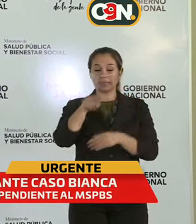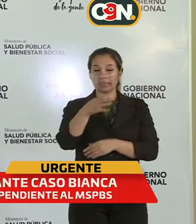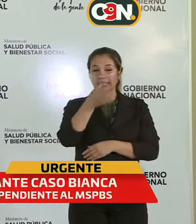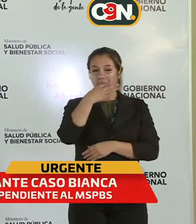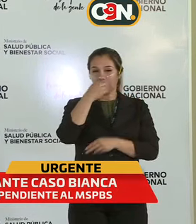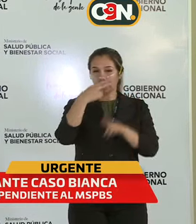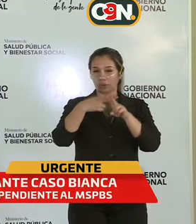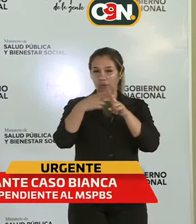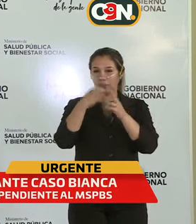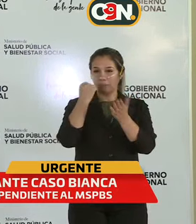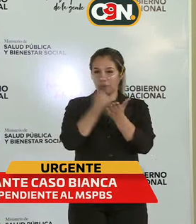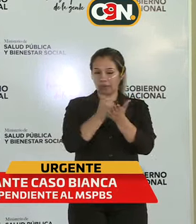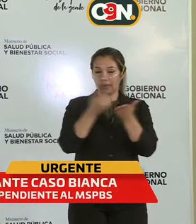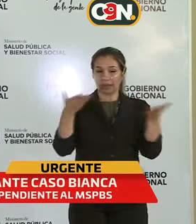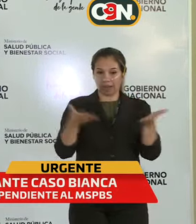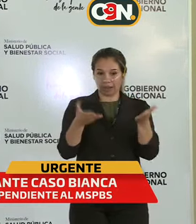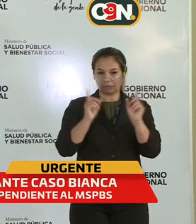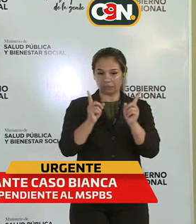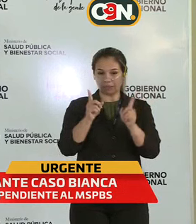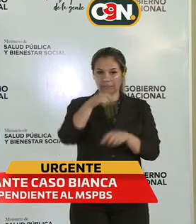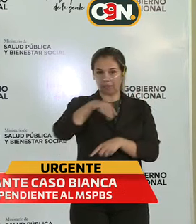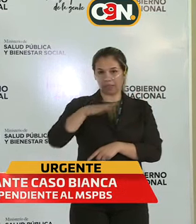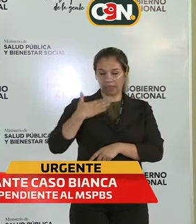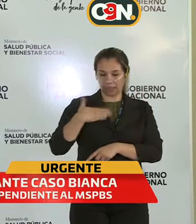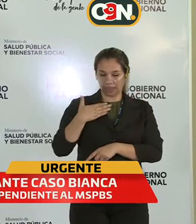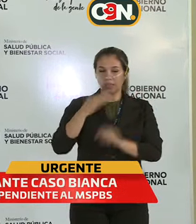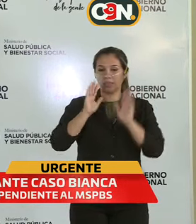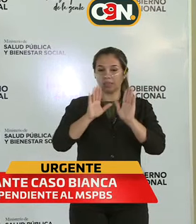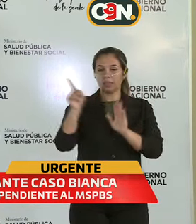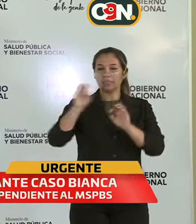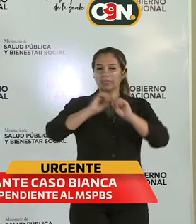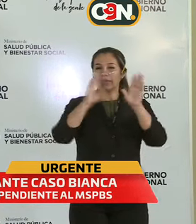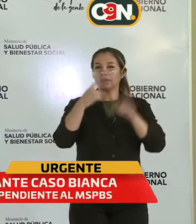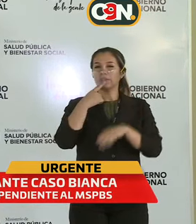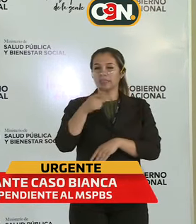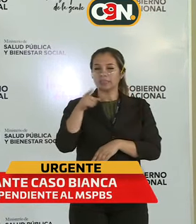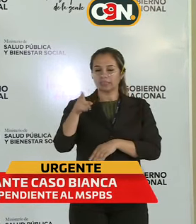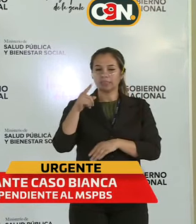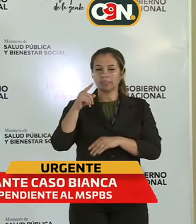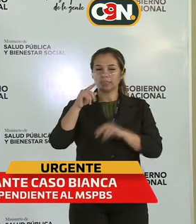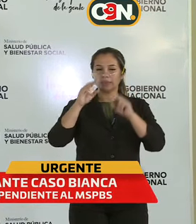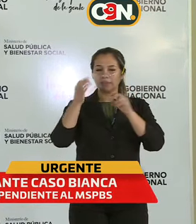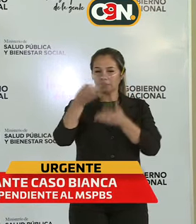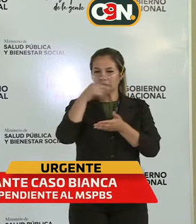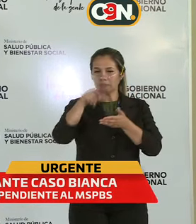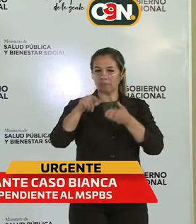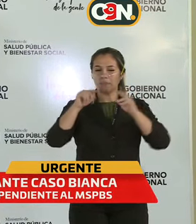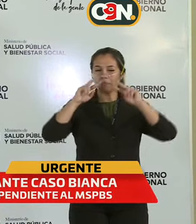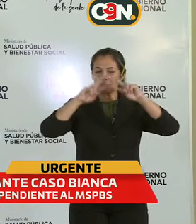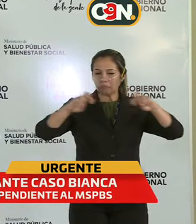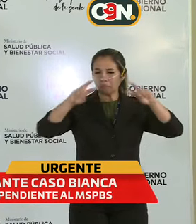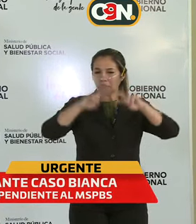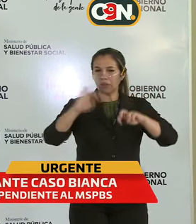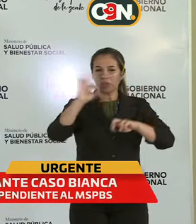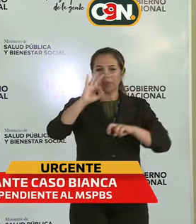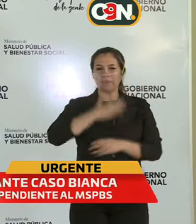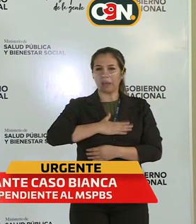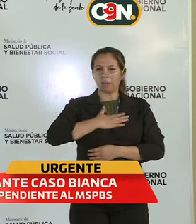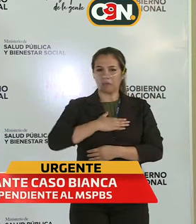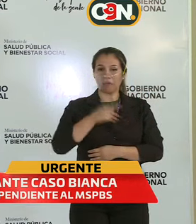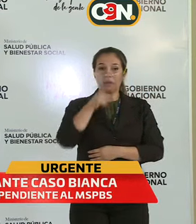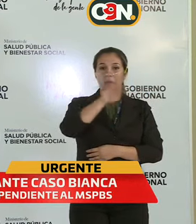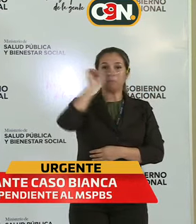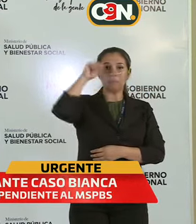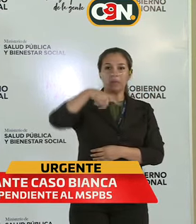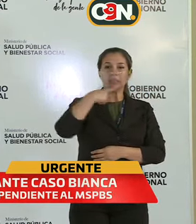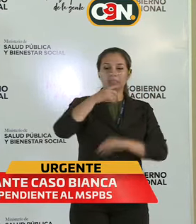medicamento que es en cuestión ahora. Para aclarar un poco, ustedes dicen que es un tratamiento experimental todavía, pero los padres dicen que ya está aprobado por la FDA